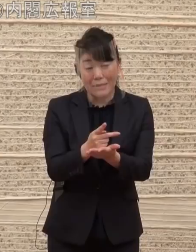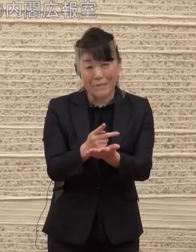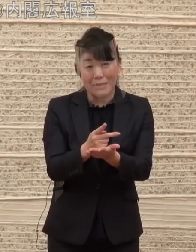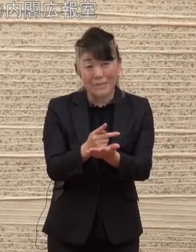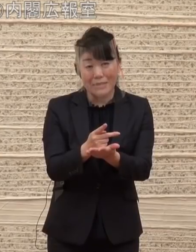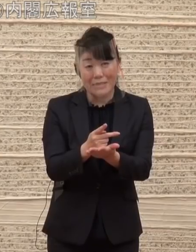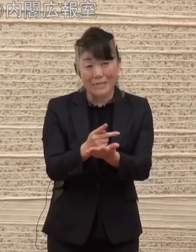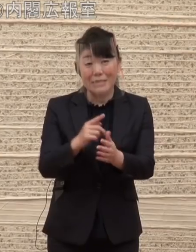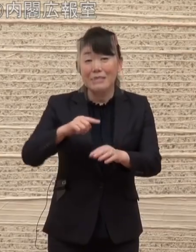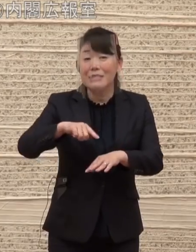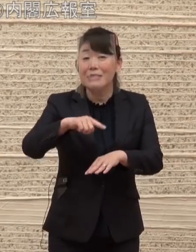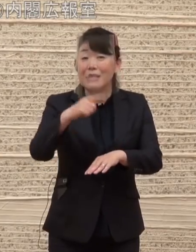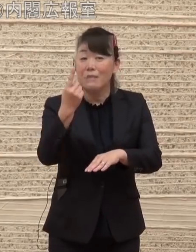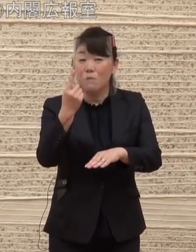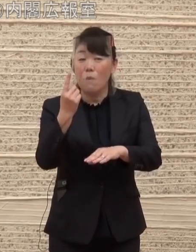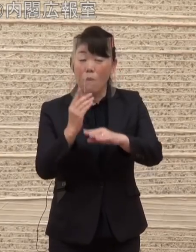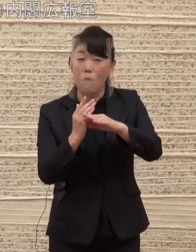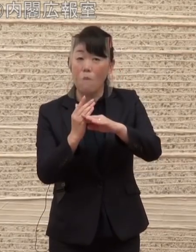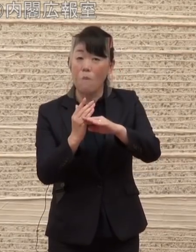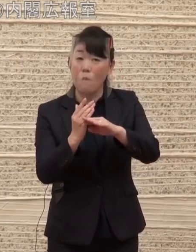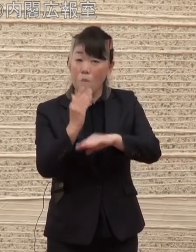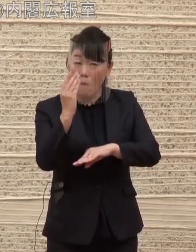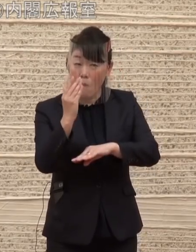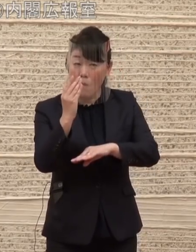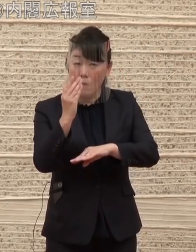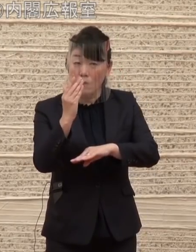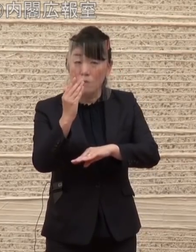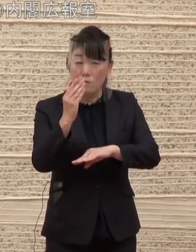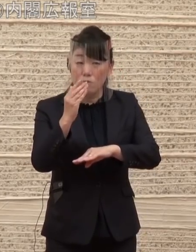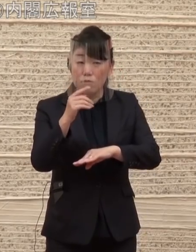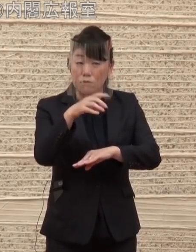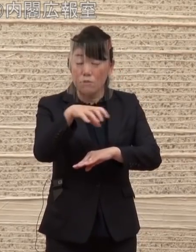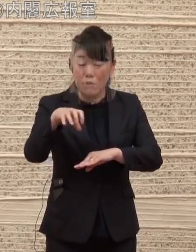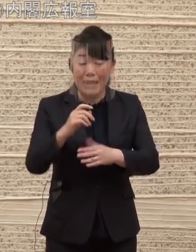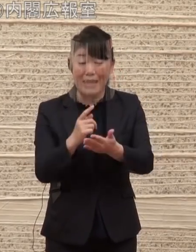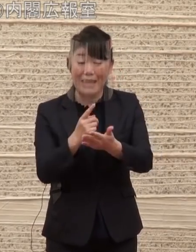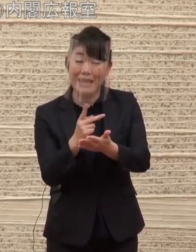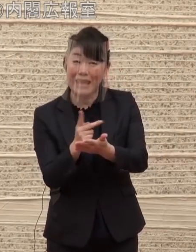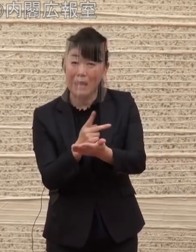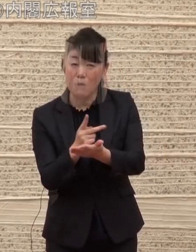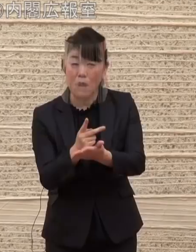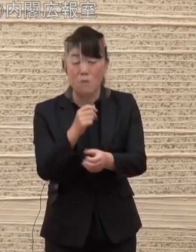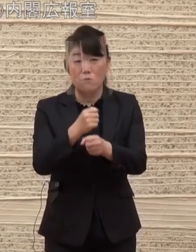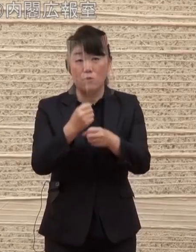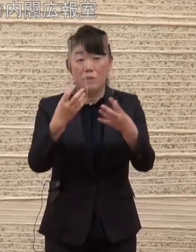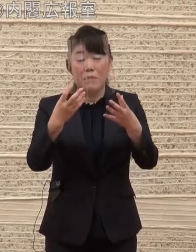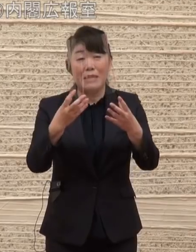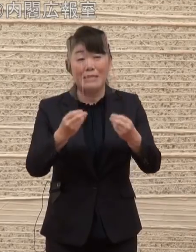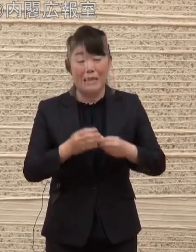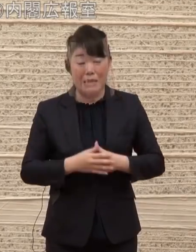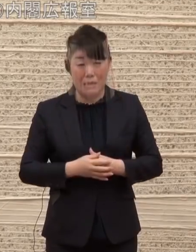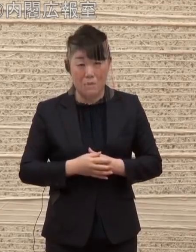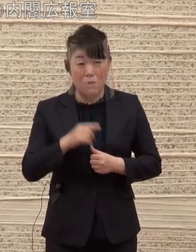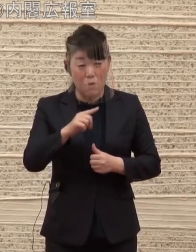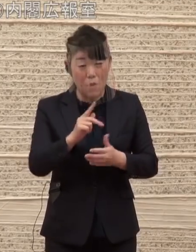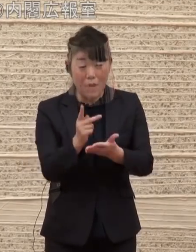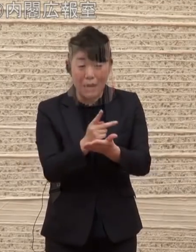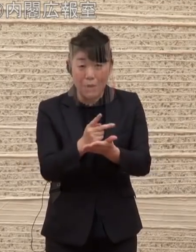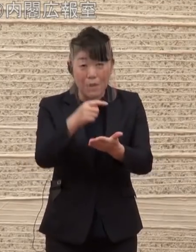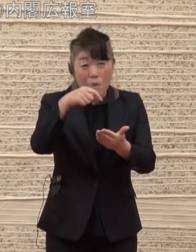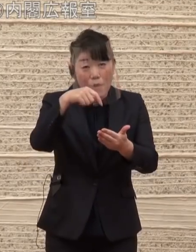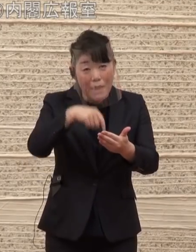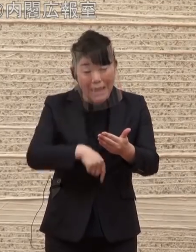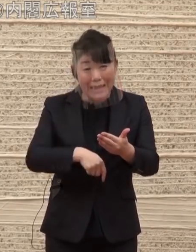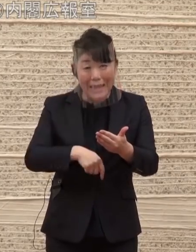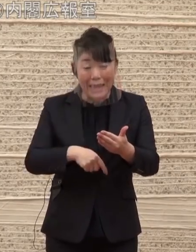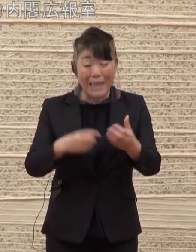100を超える状態においてガイドラインを作って頂きましたそのガイドラインの中でですね今新た